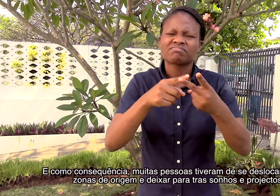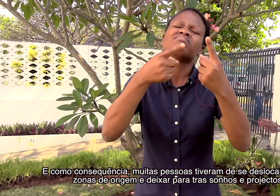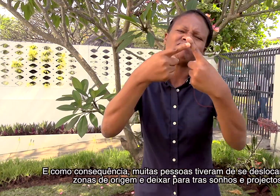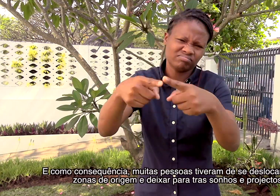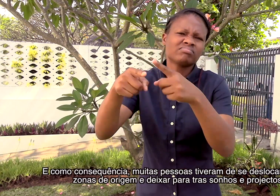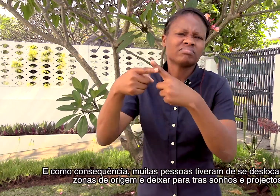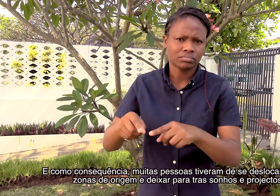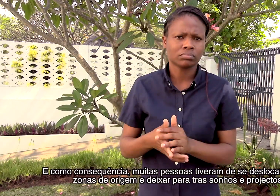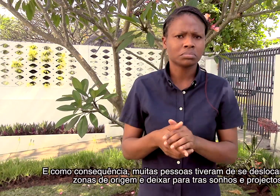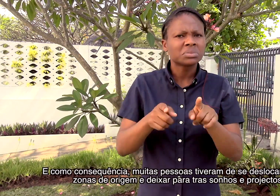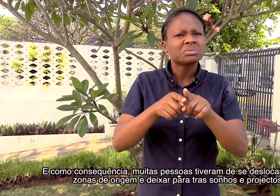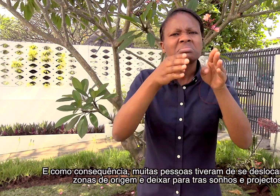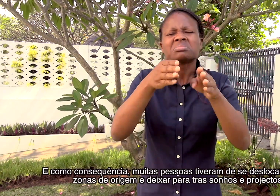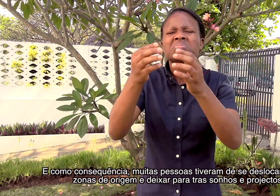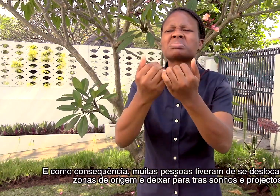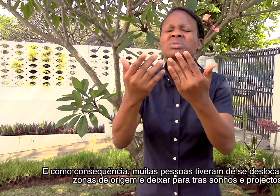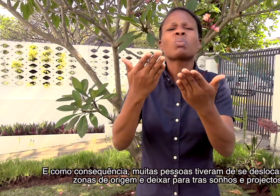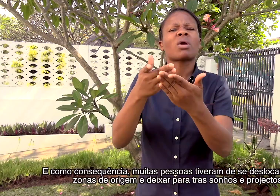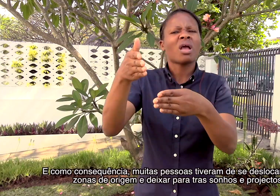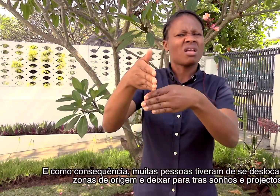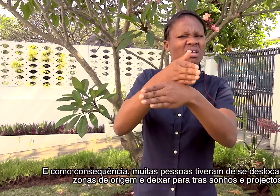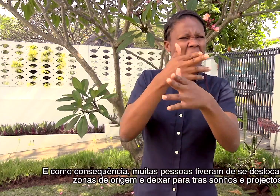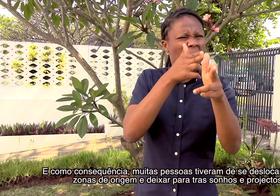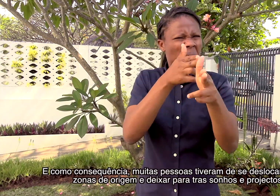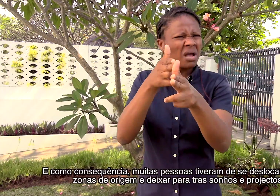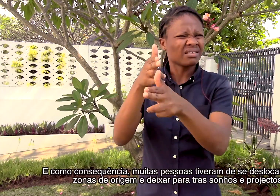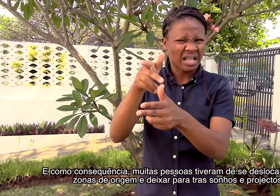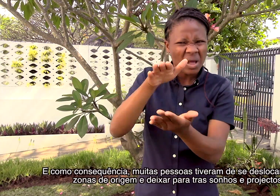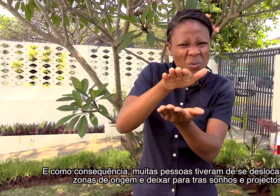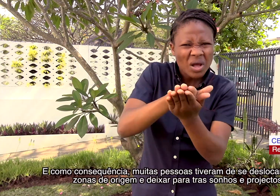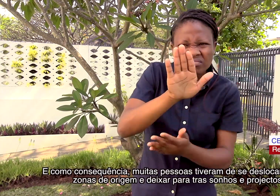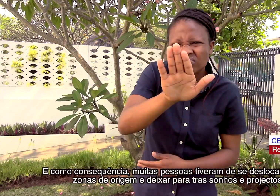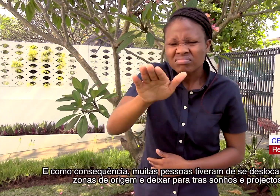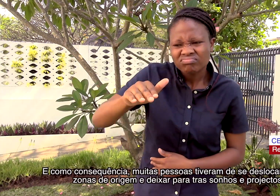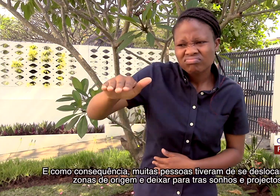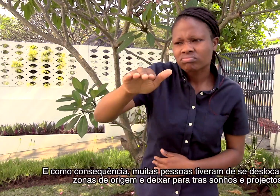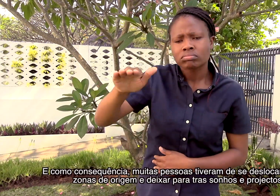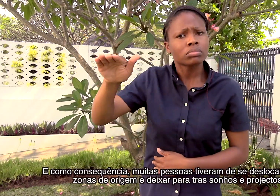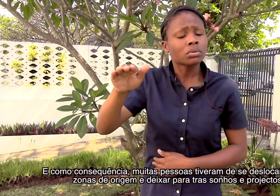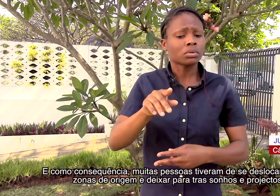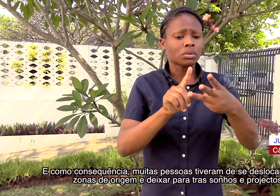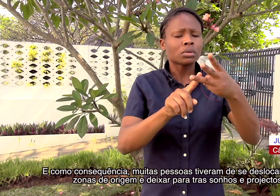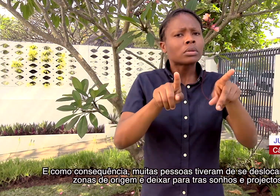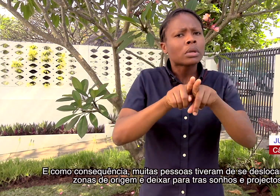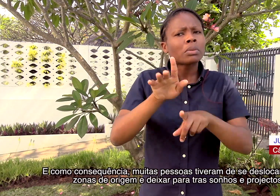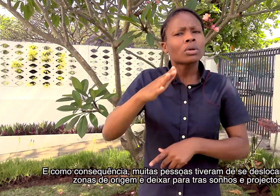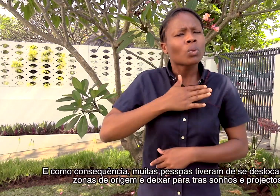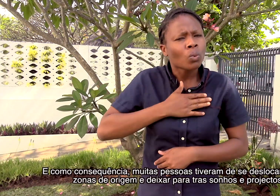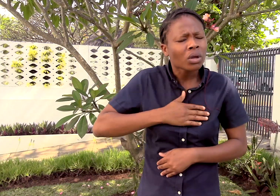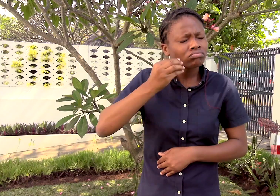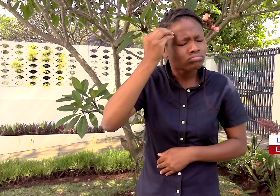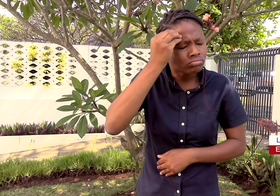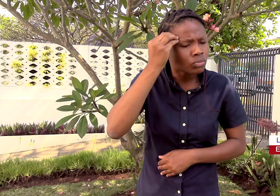anos. E, como consequência, muitas pessoas tiveram de se deslocar de suas zonas de origem e deixar para trás sonhos e